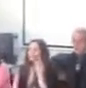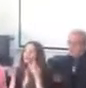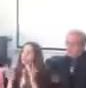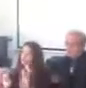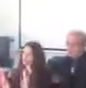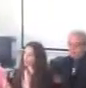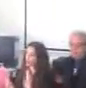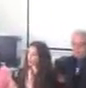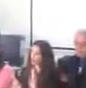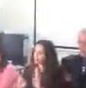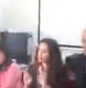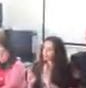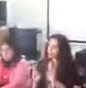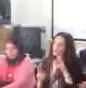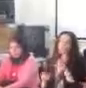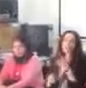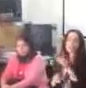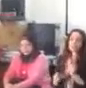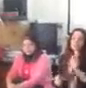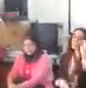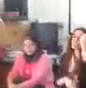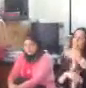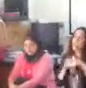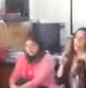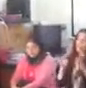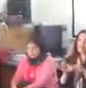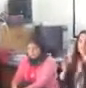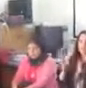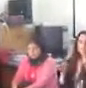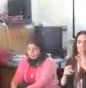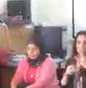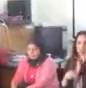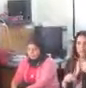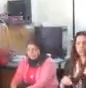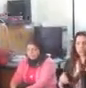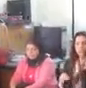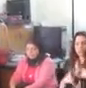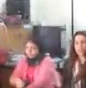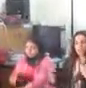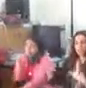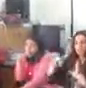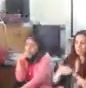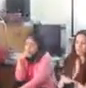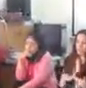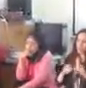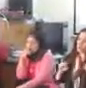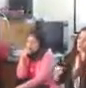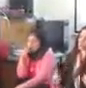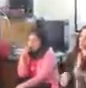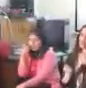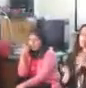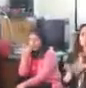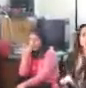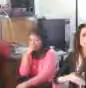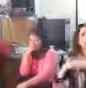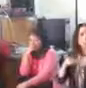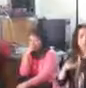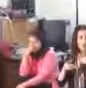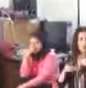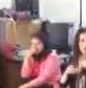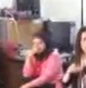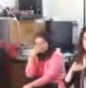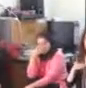انه بكون إن هذا مش بالنهايه، هذا بدايه المشاريع اللي احنا نتساعد مع بعض ونحاول نكمل هذا المشوار مع